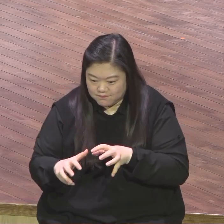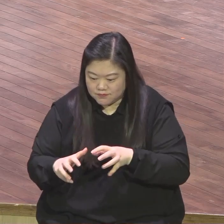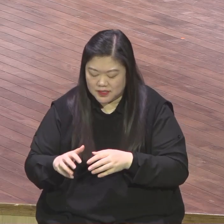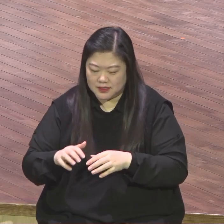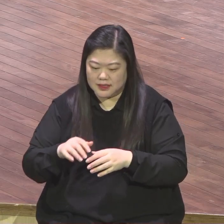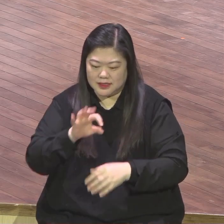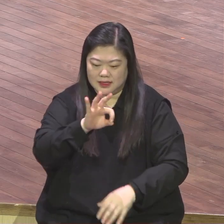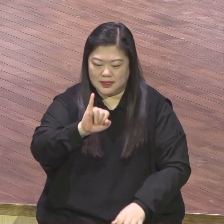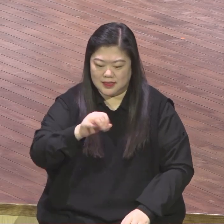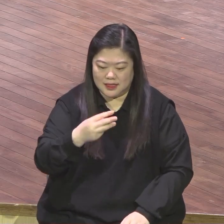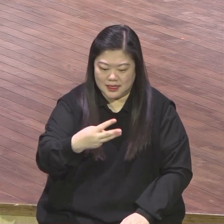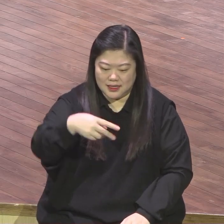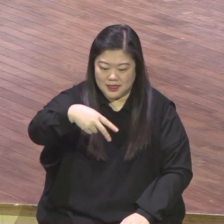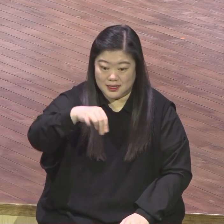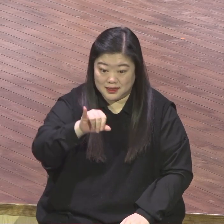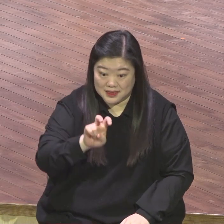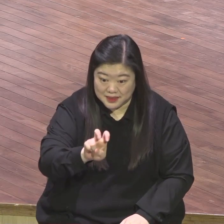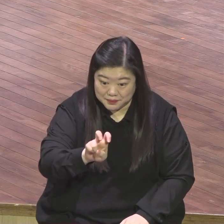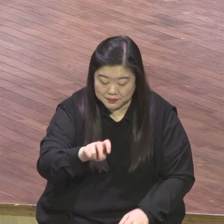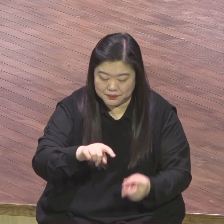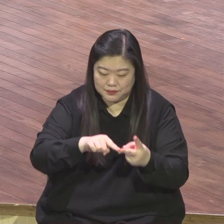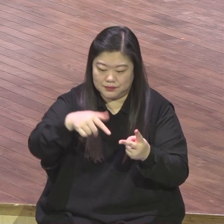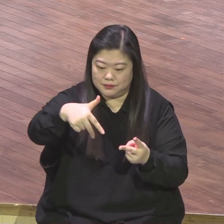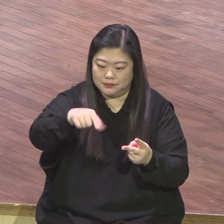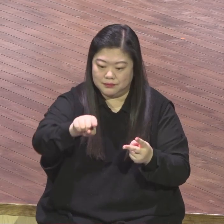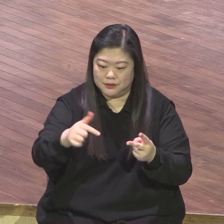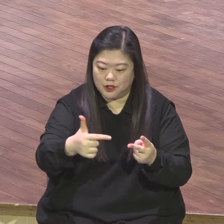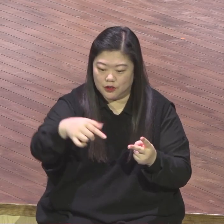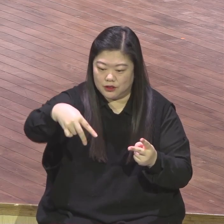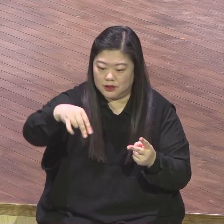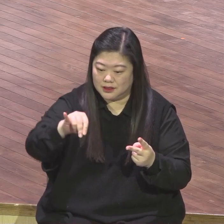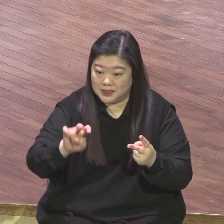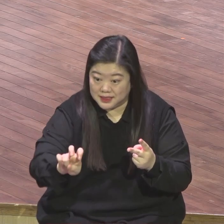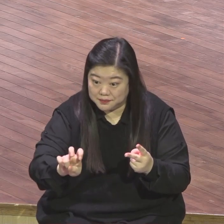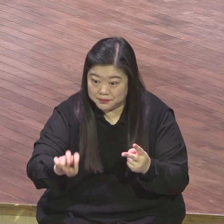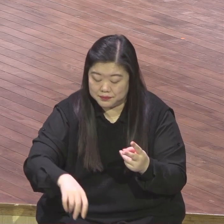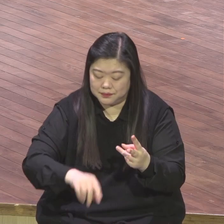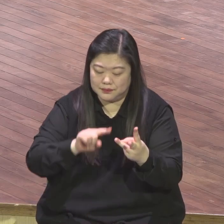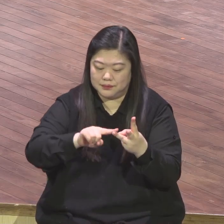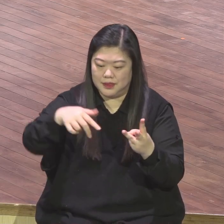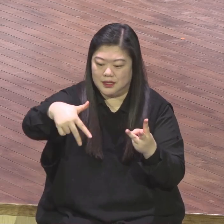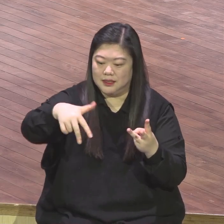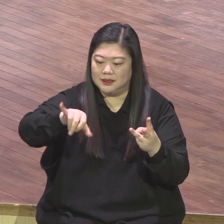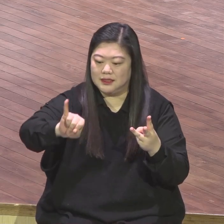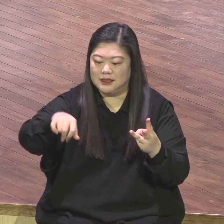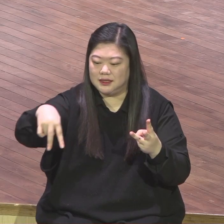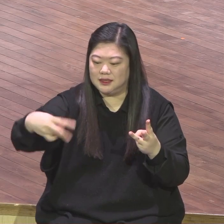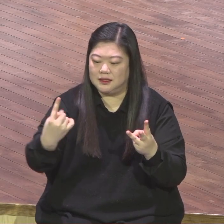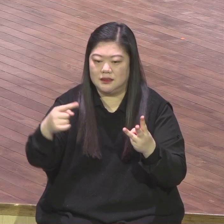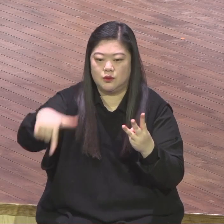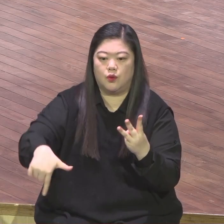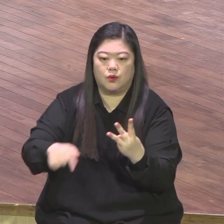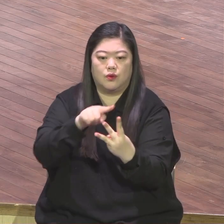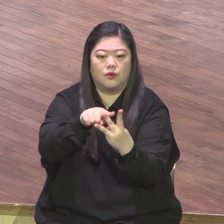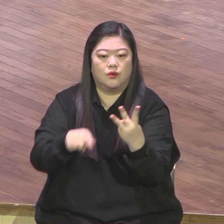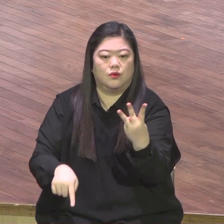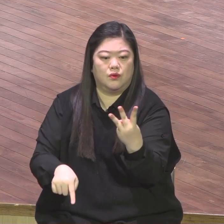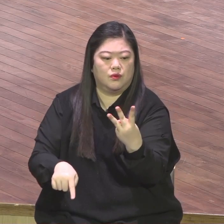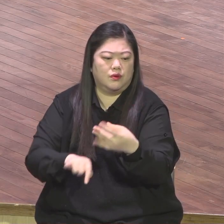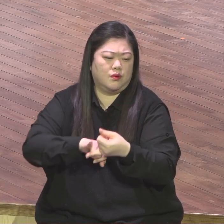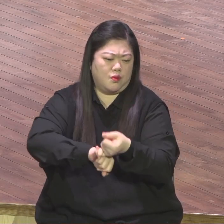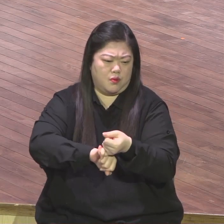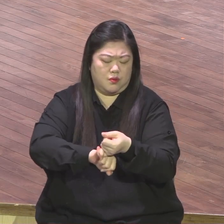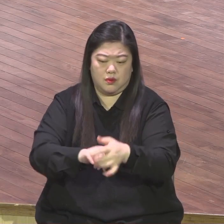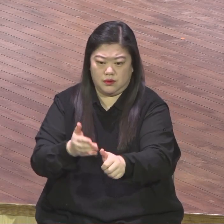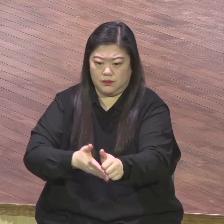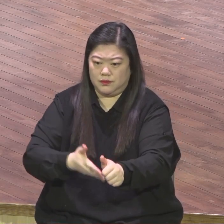이걸 세운 것입니다. 이 사도 바울은 오늘 본문에 구체적으로 자신이 세운 절대 목표에 대해서 밝히고 있어요. 여기에 모든 성도